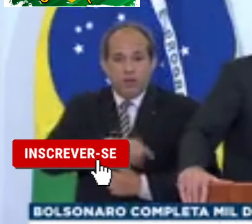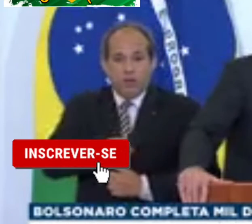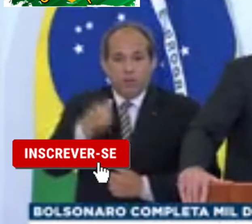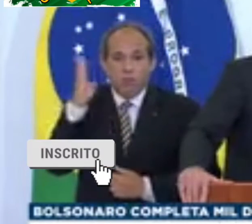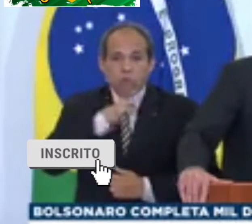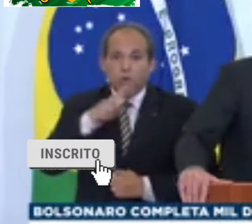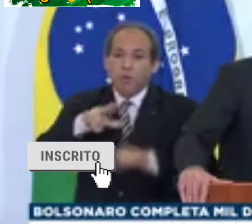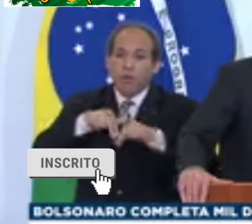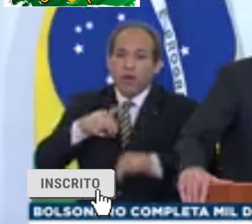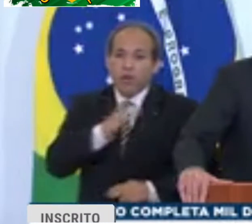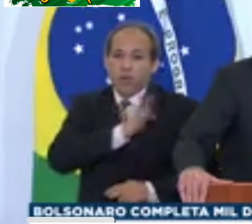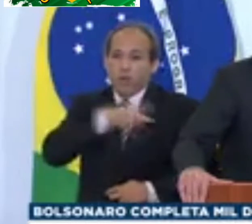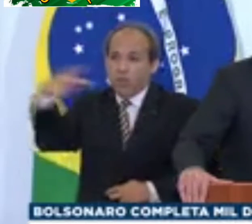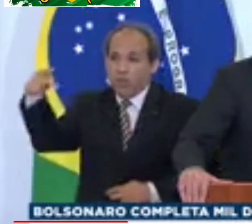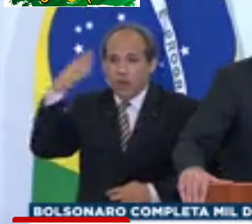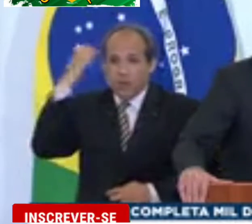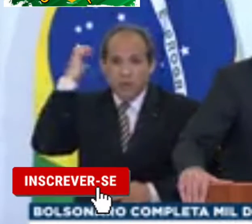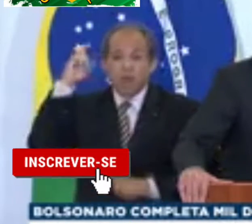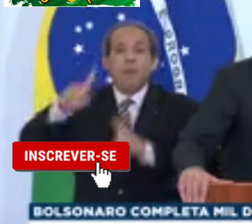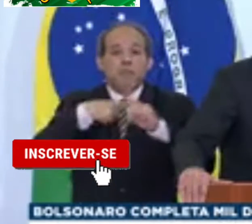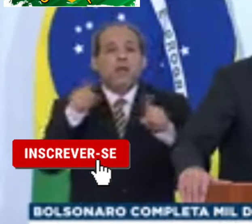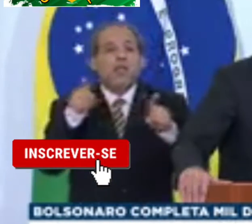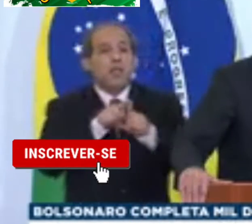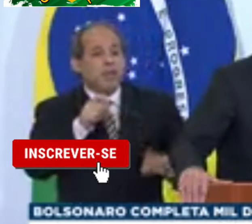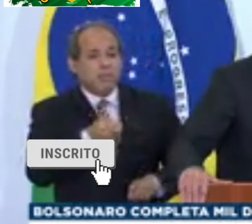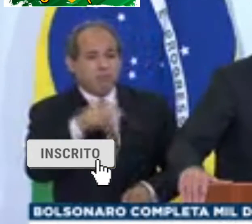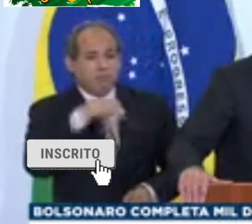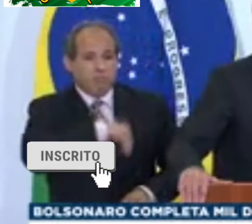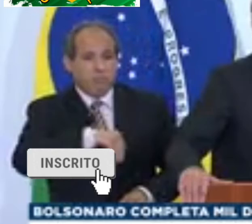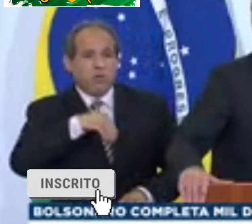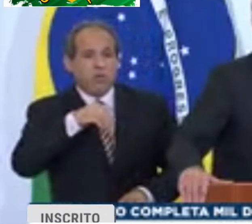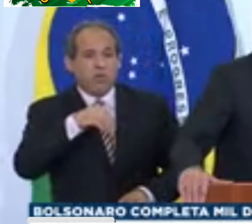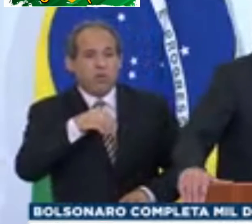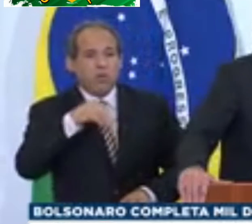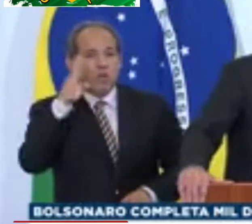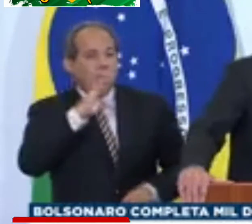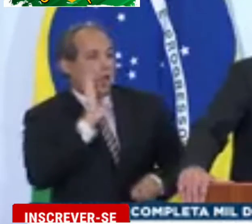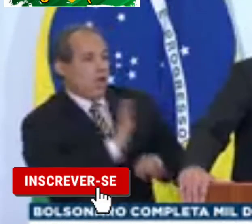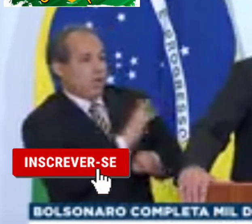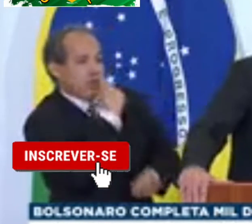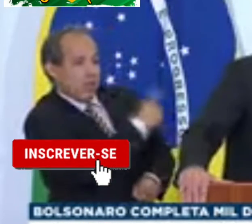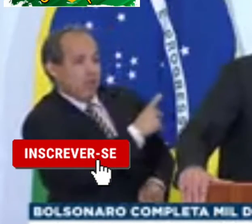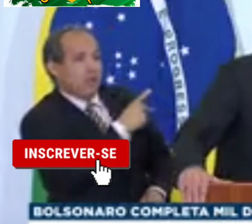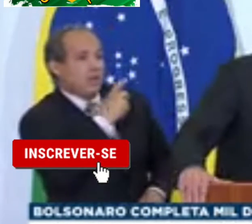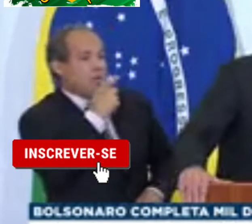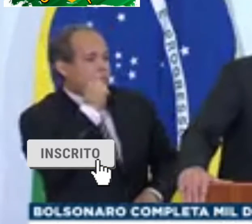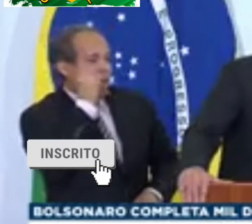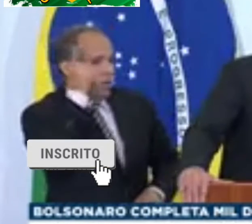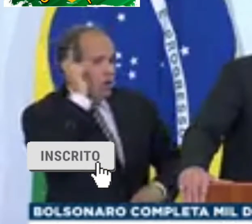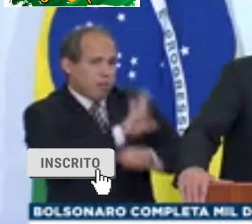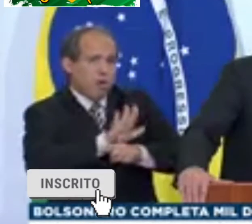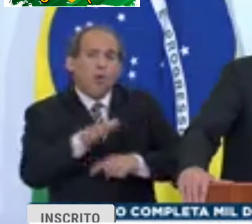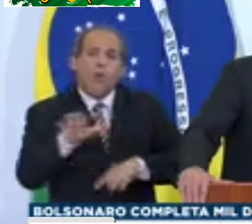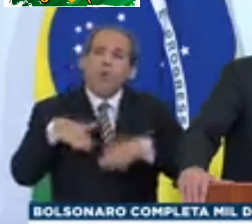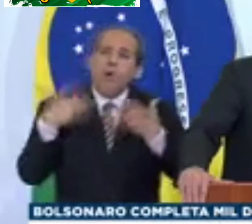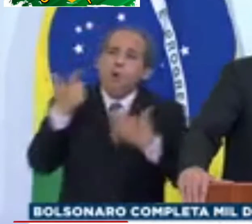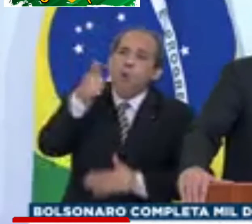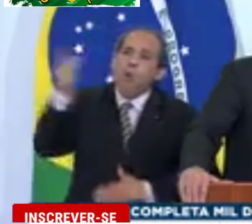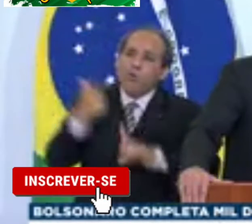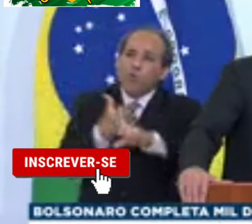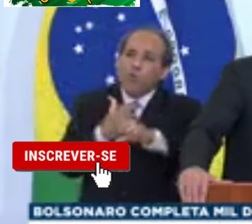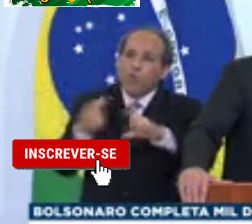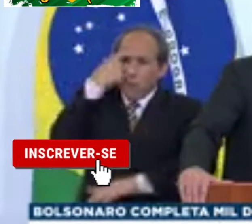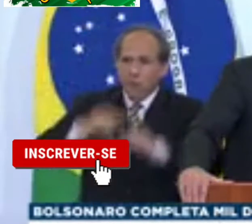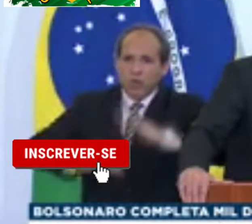pelo coração do Paulo Guedes. Qual economista queria estar no lugar dele com aquela pandemia, tendo que